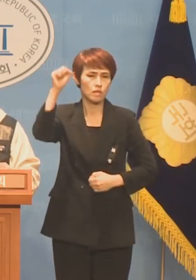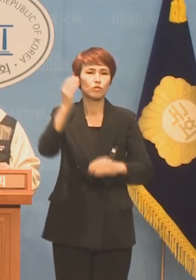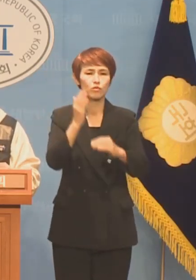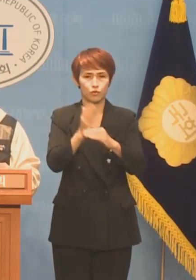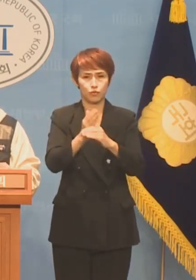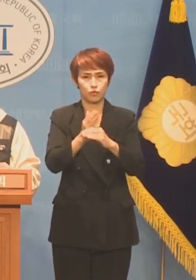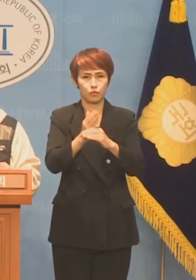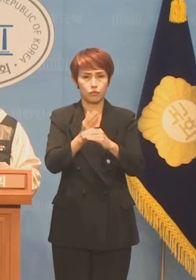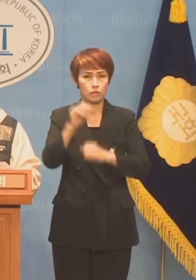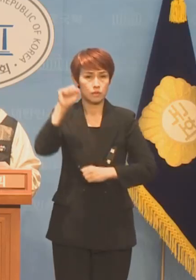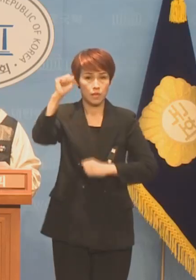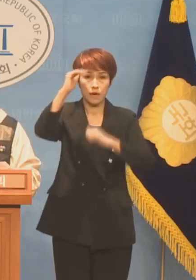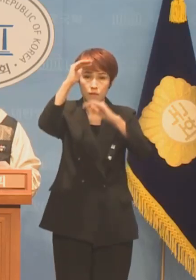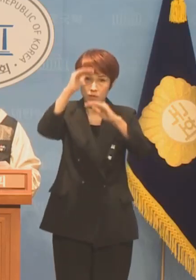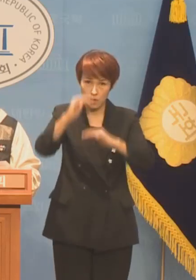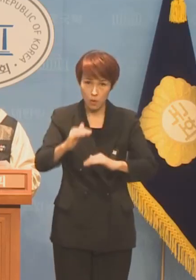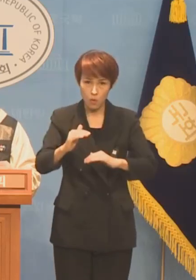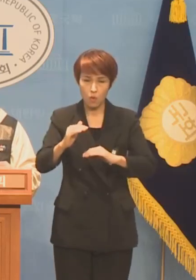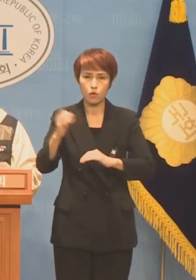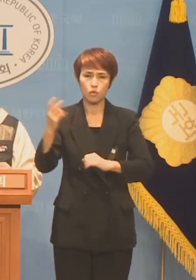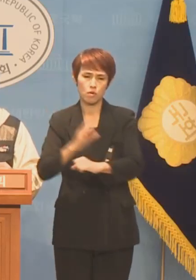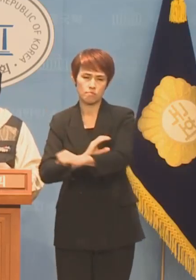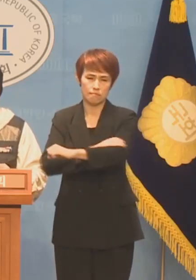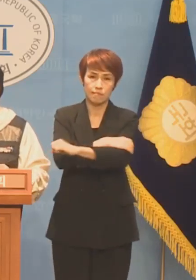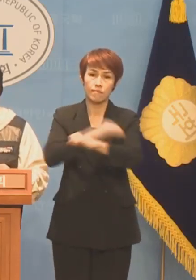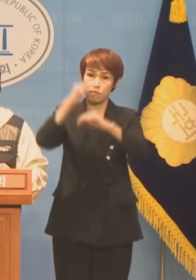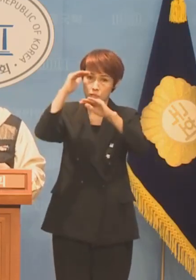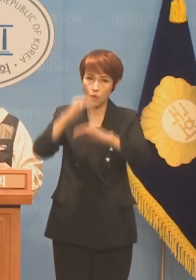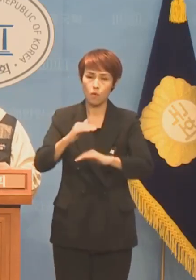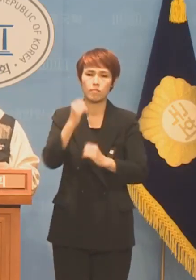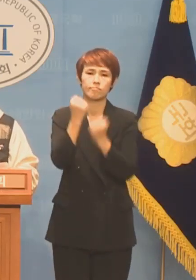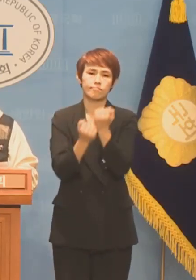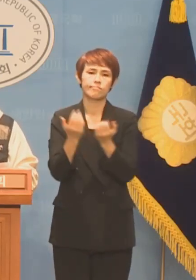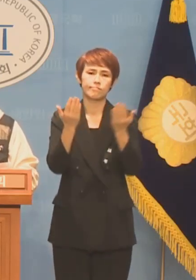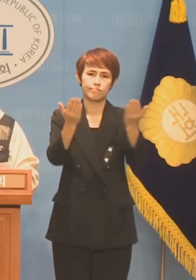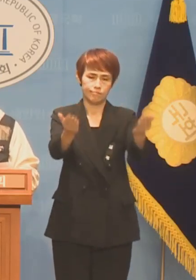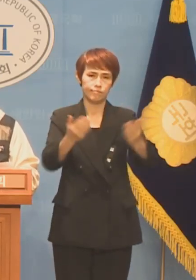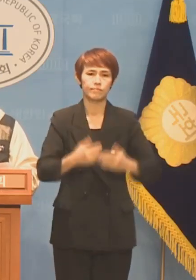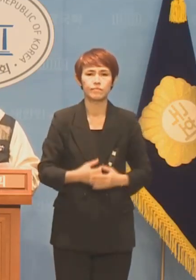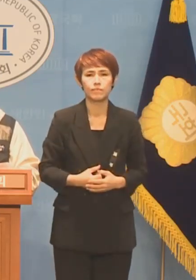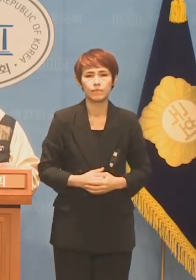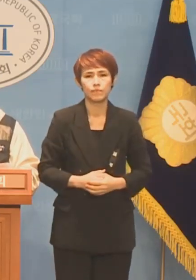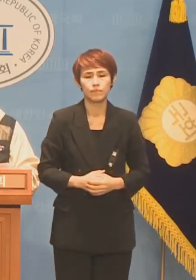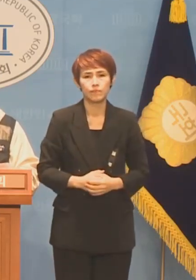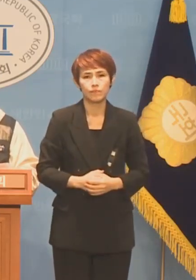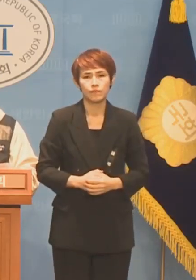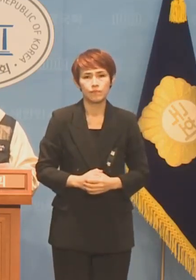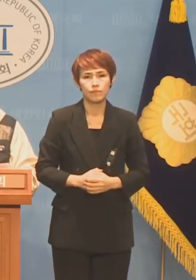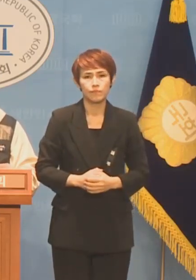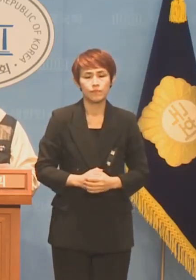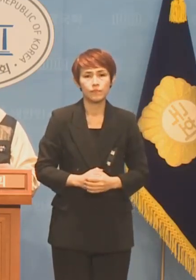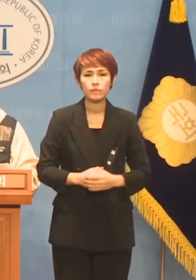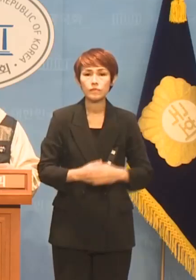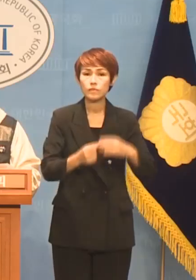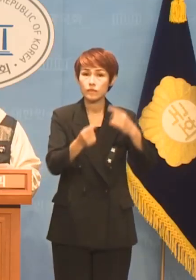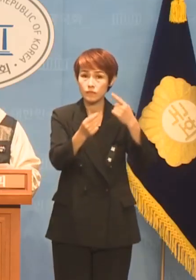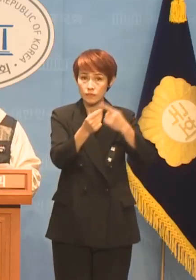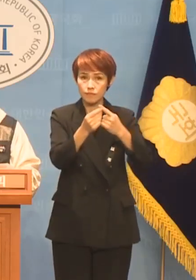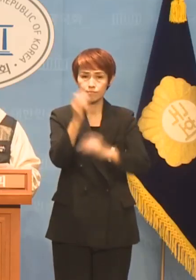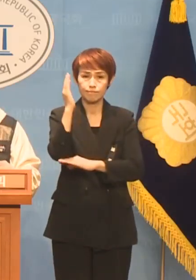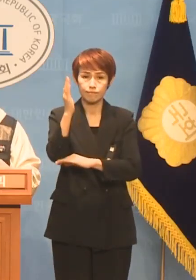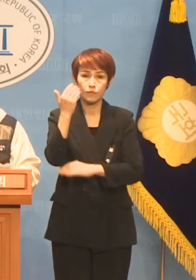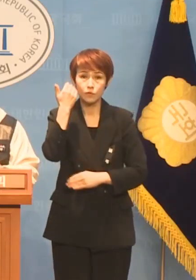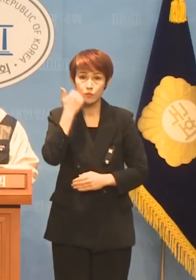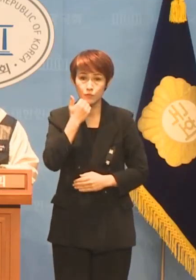내용과 실제 현장 갑질 내용을 오늘 기자회견을 통해서 국민 여러분들께 알려드리고자 합니다. 첫 번째